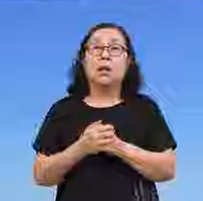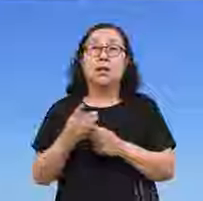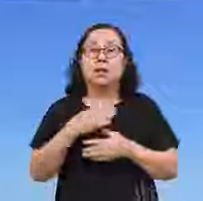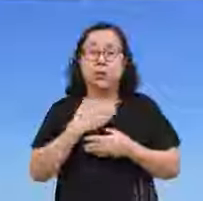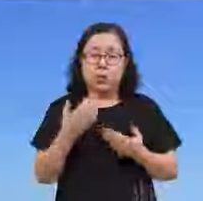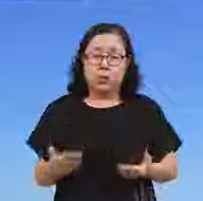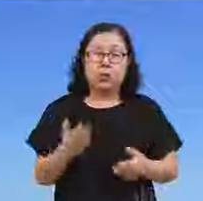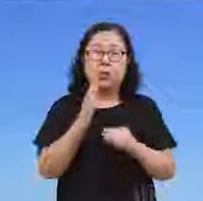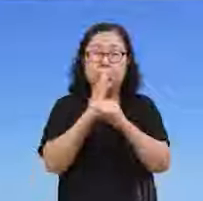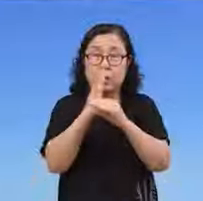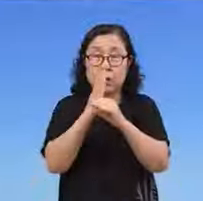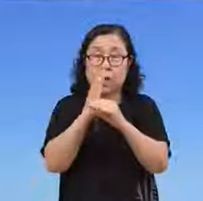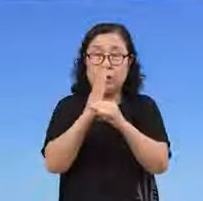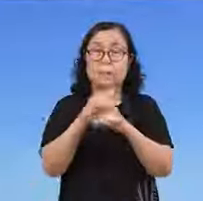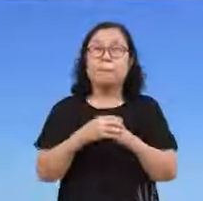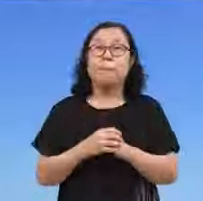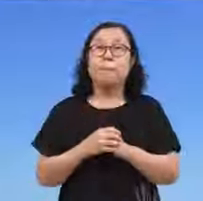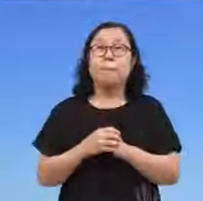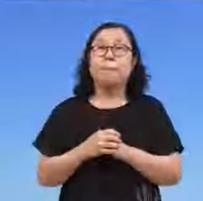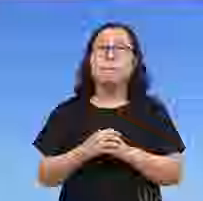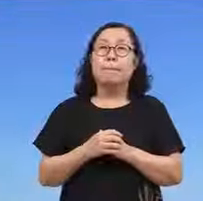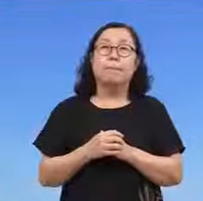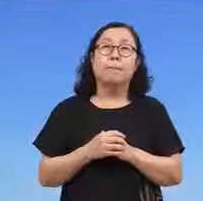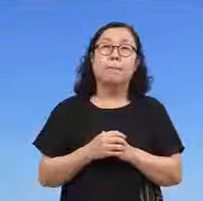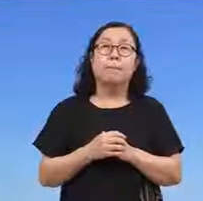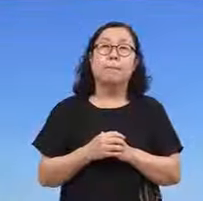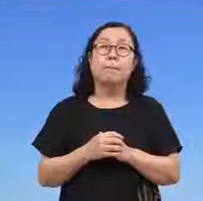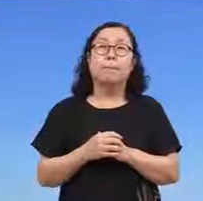그 안식월을 가지는 과정 속에서